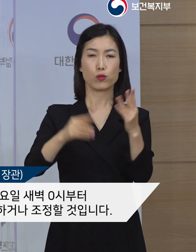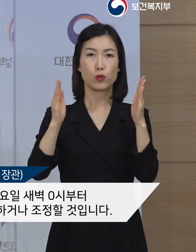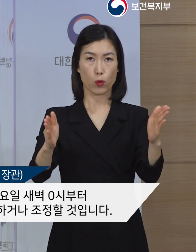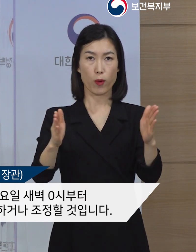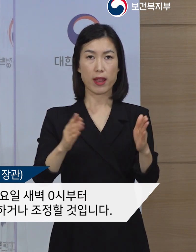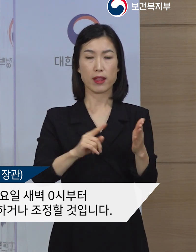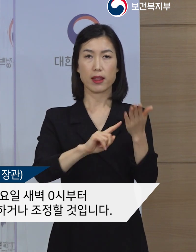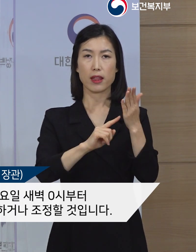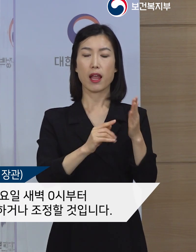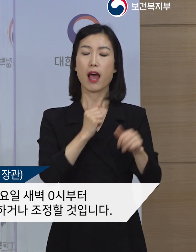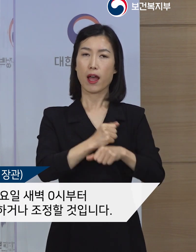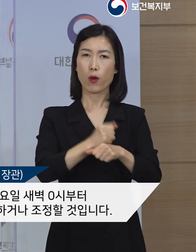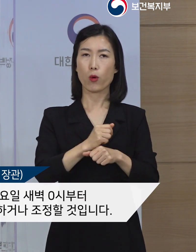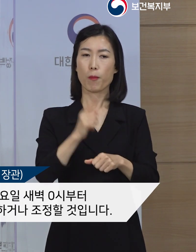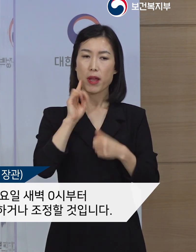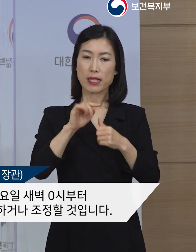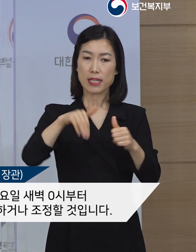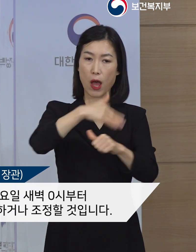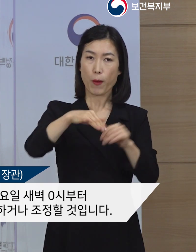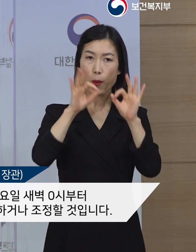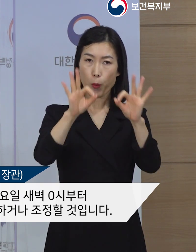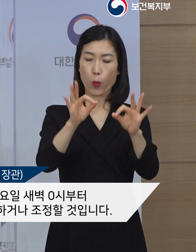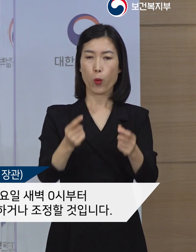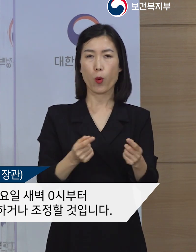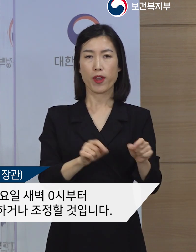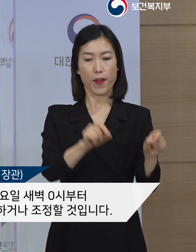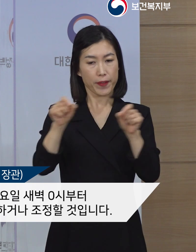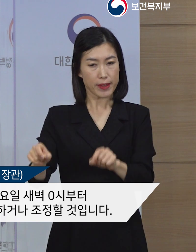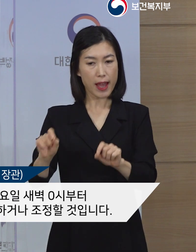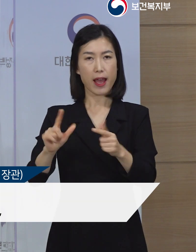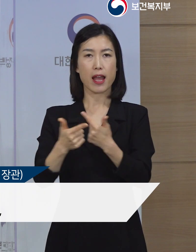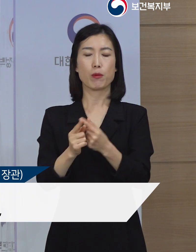상황을 평가하며 연장하거나 조정할 것입니다.